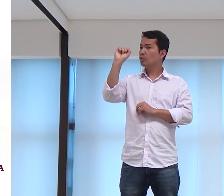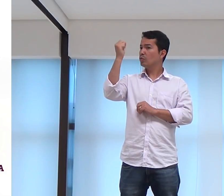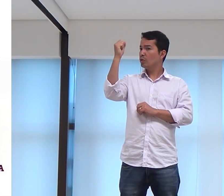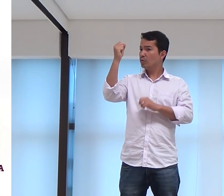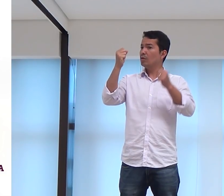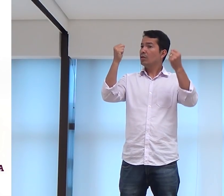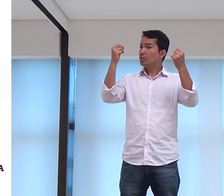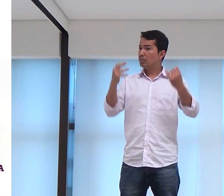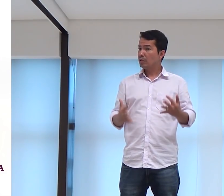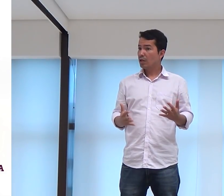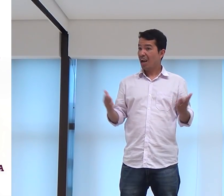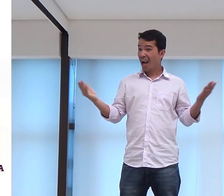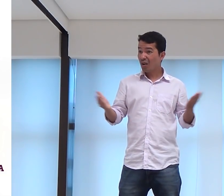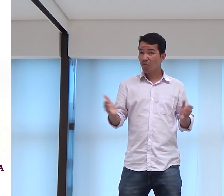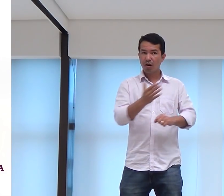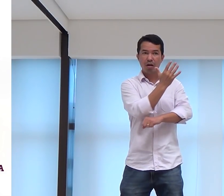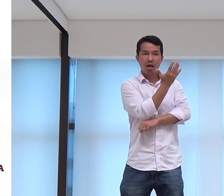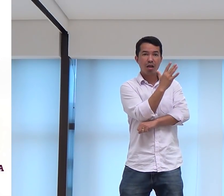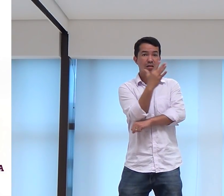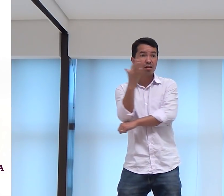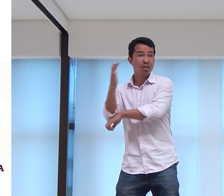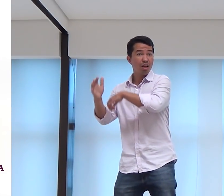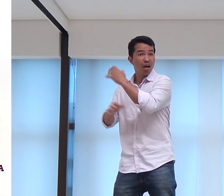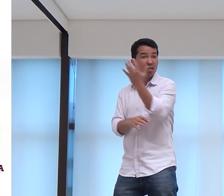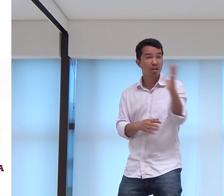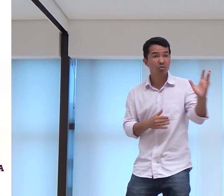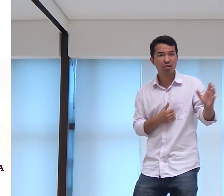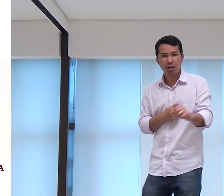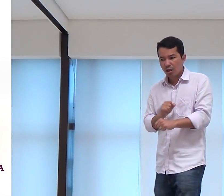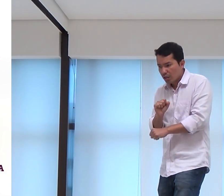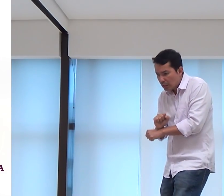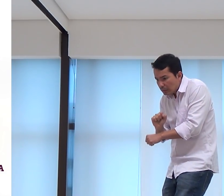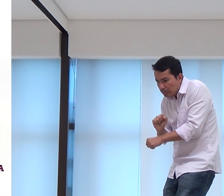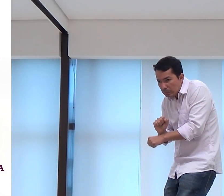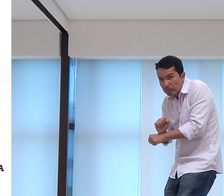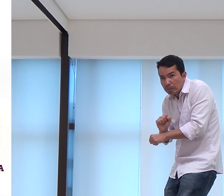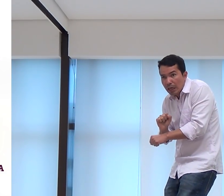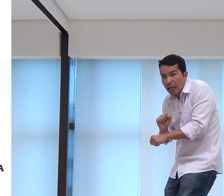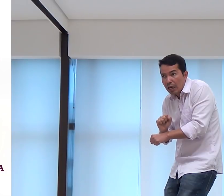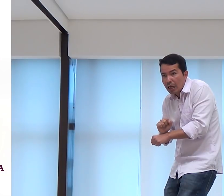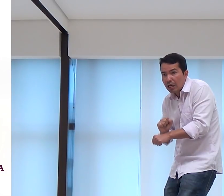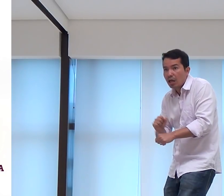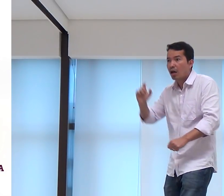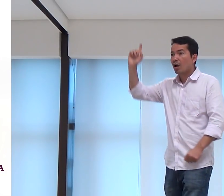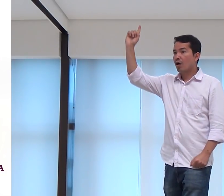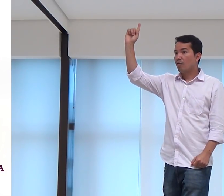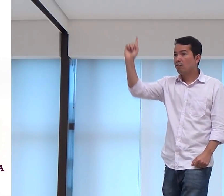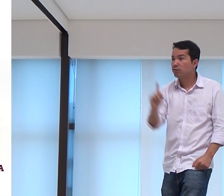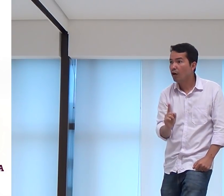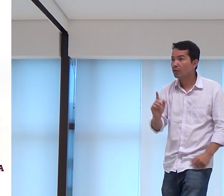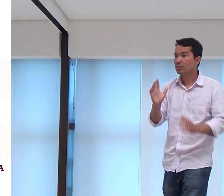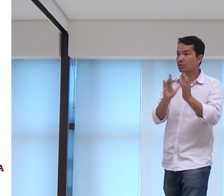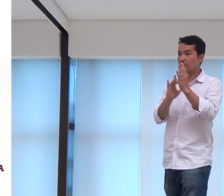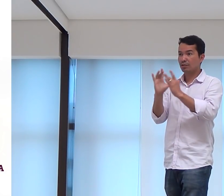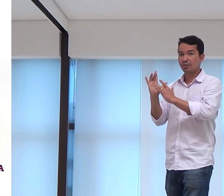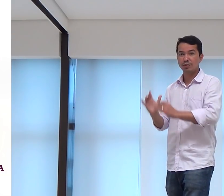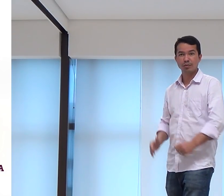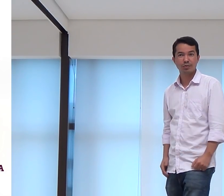Em Romanos, capítulo 8, diz que a natureza espera a volta de Jesus.